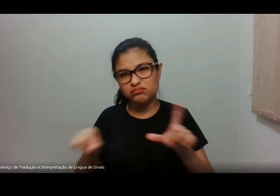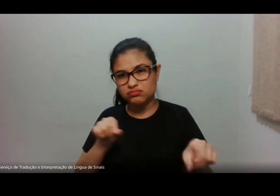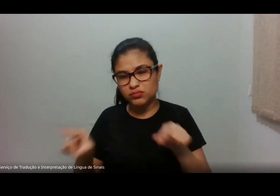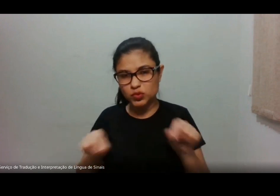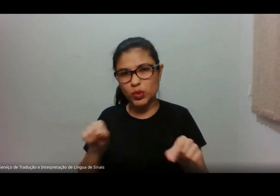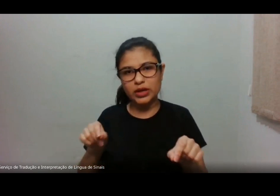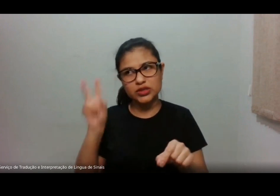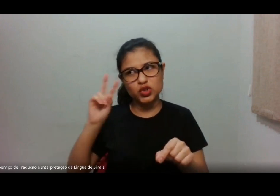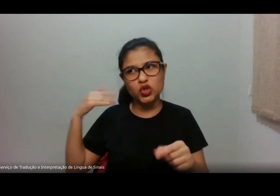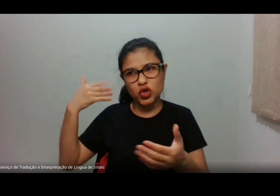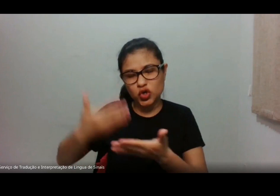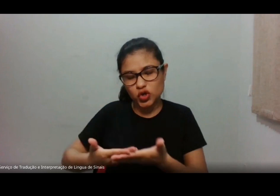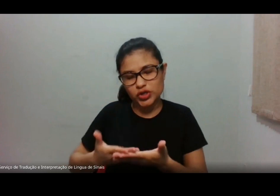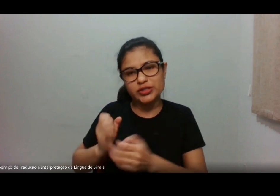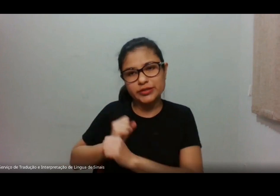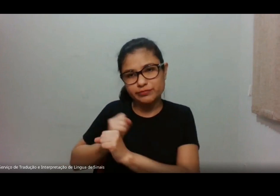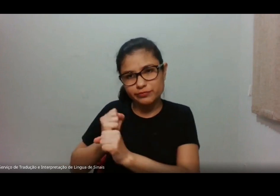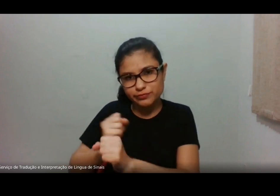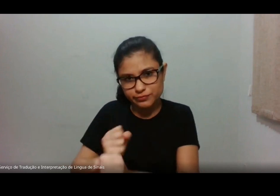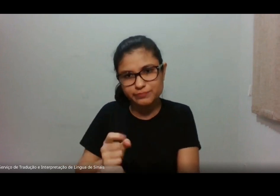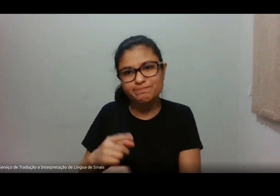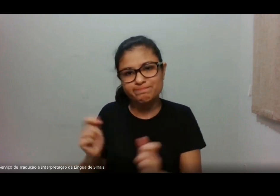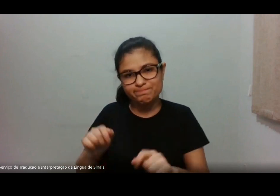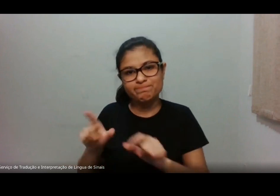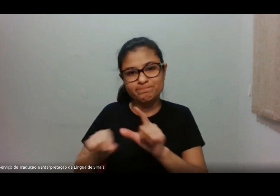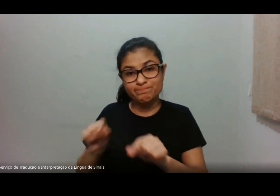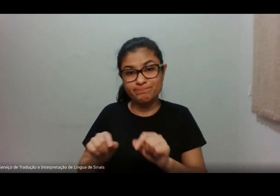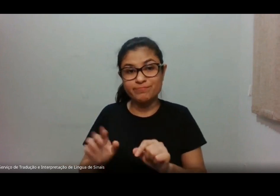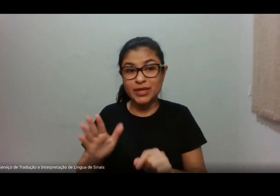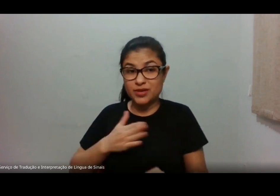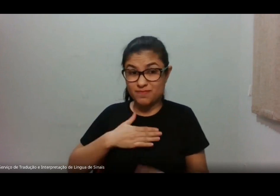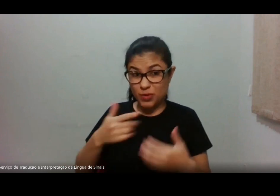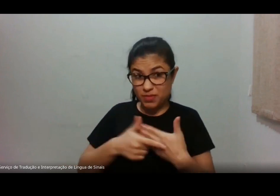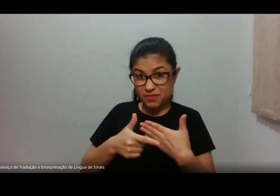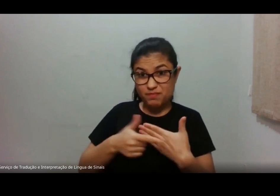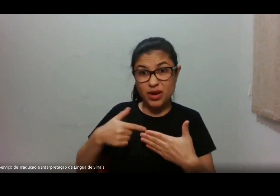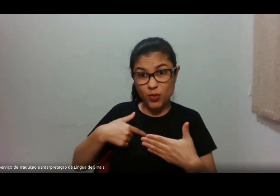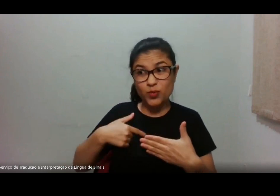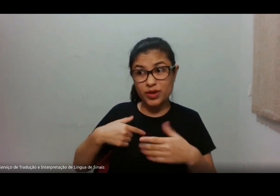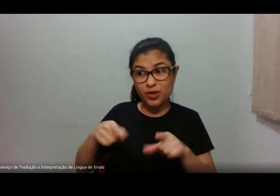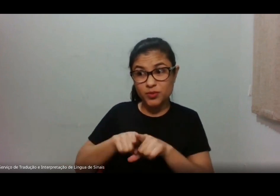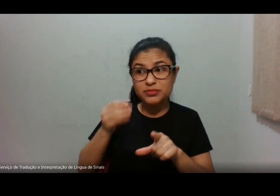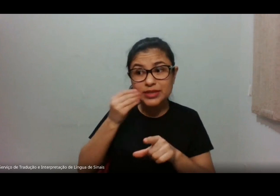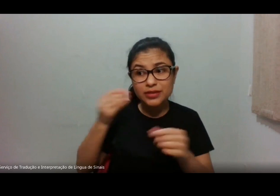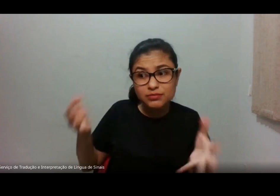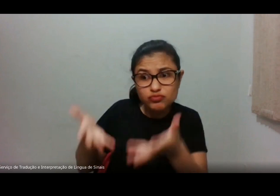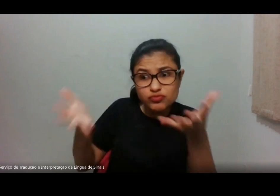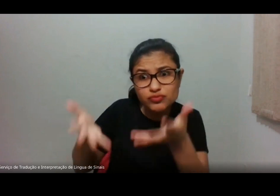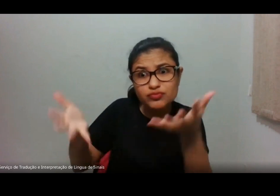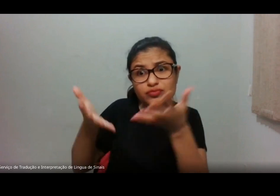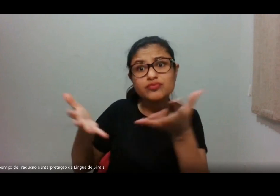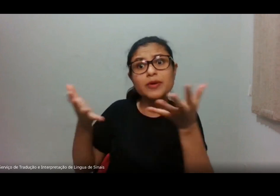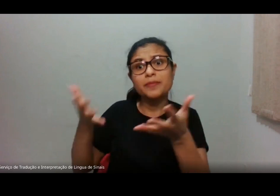né? Mas meu papel tem sido também nos últimos anos quase de animadora de auditório, mas de, enfim,